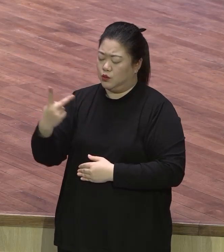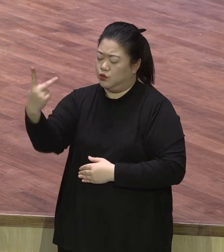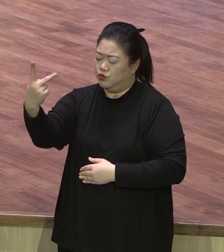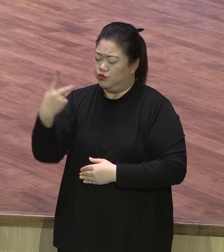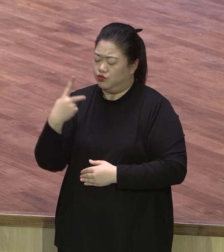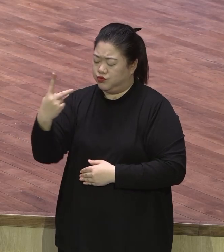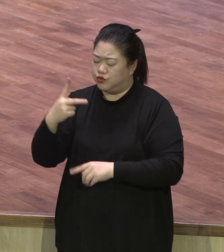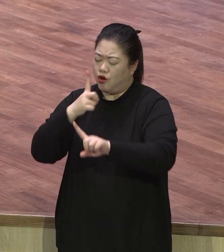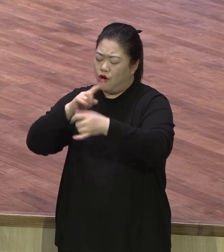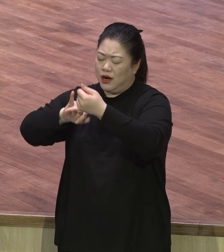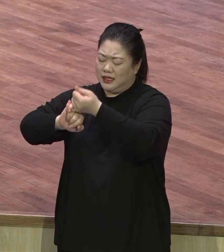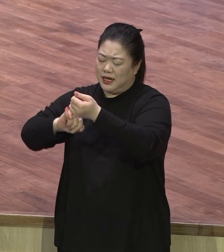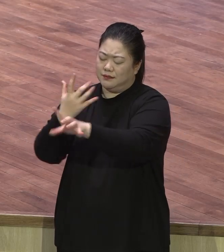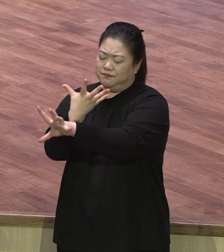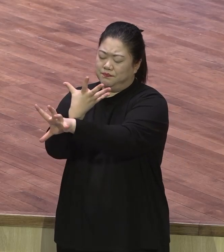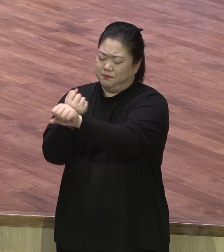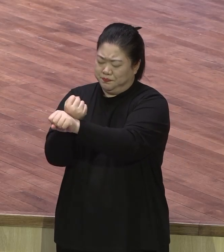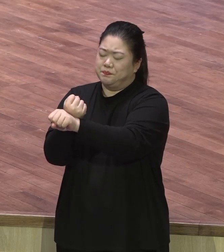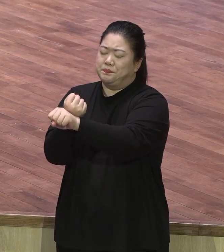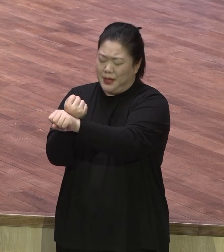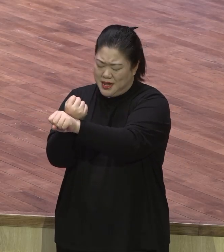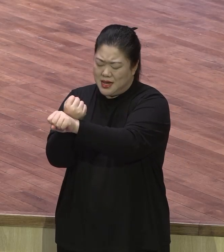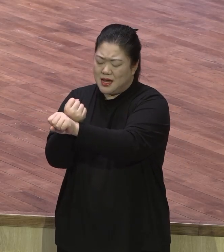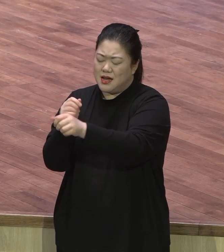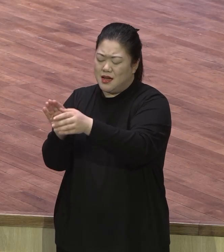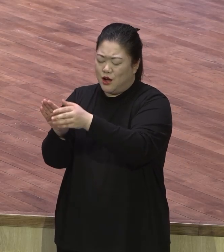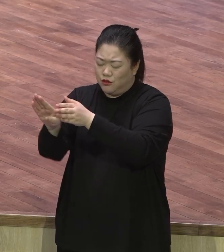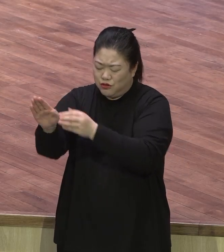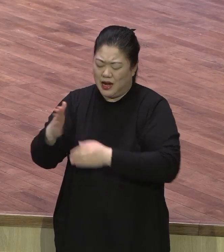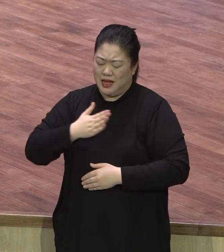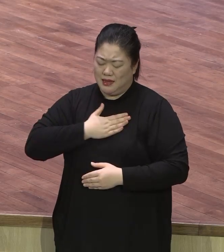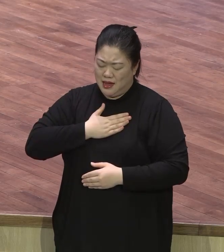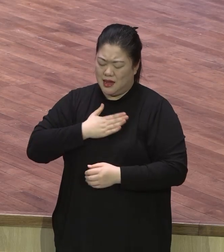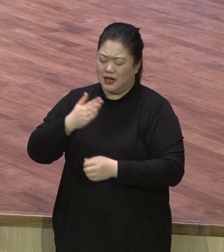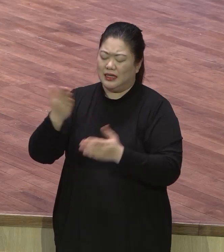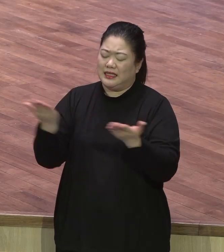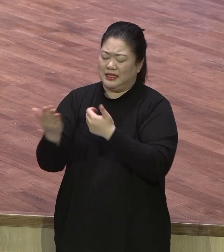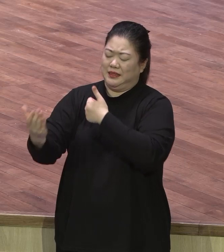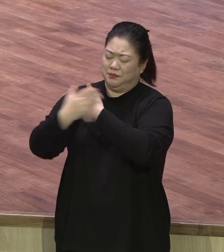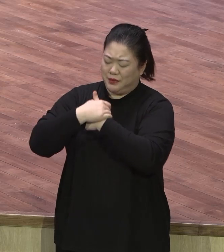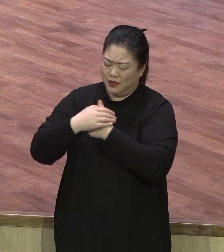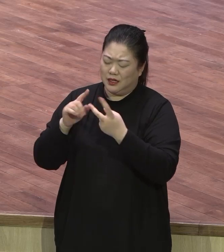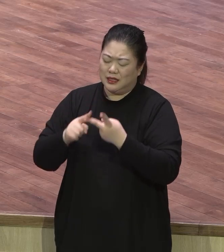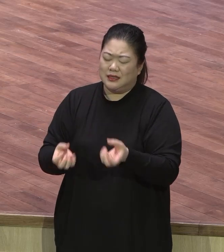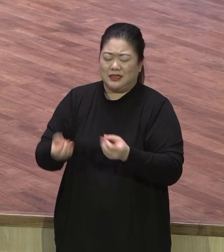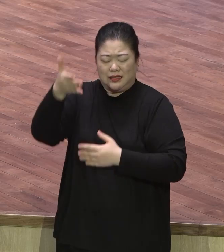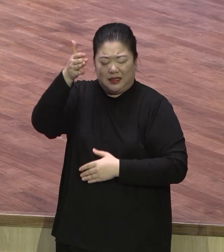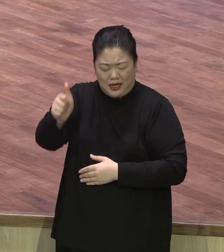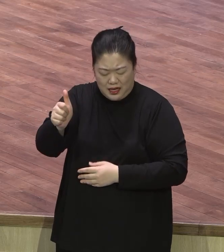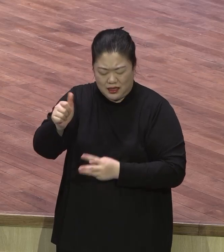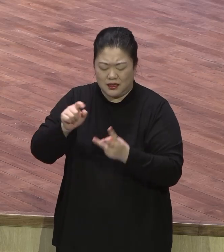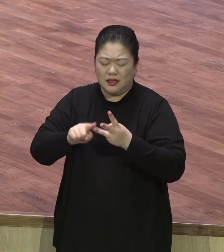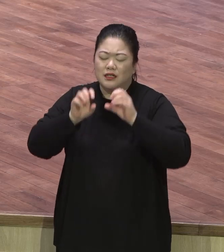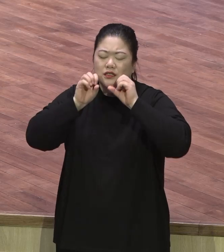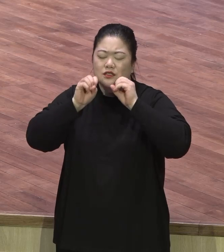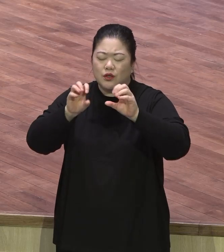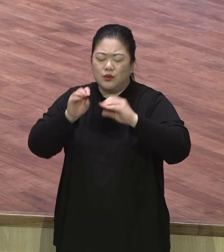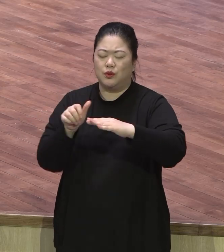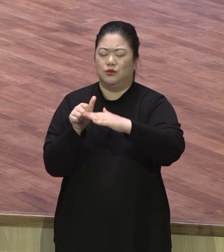사람으로 하나님께서 주신 이 직분 제사장으로 하나님께서 이 사용하시는 이 전도